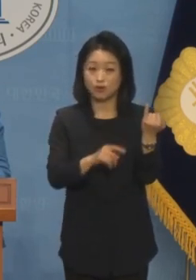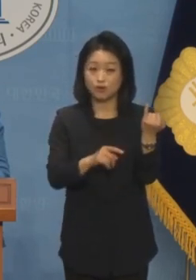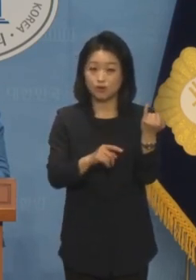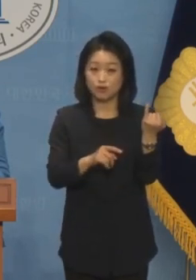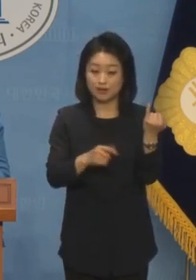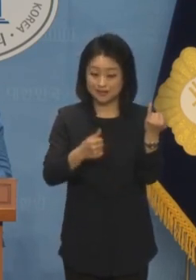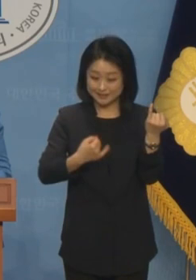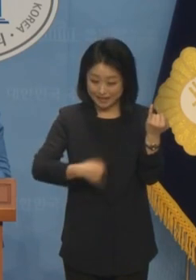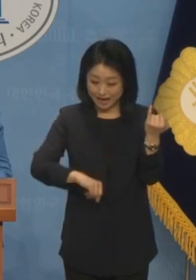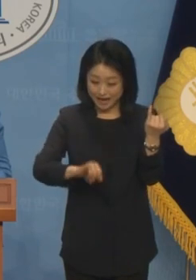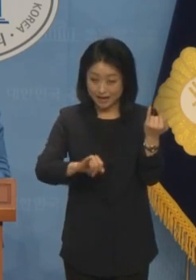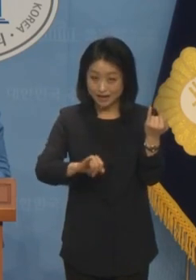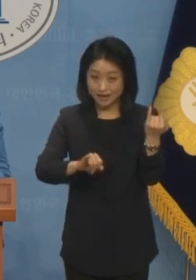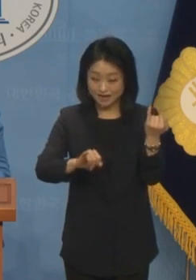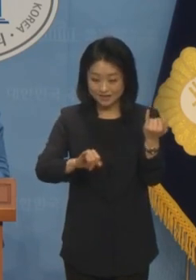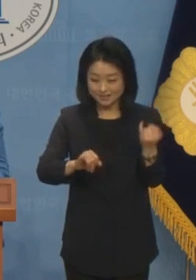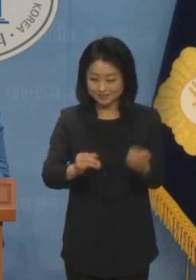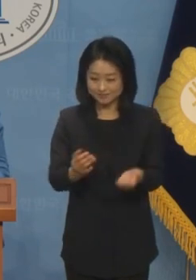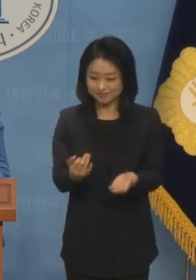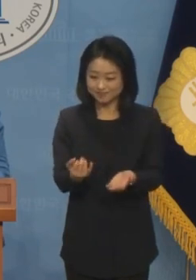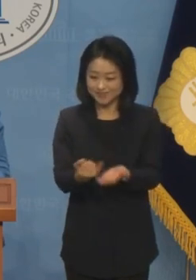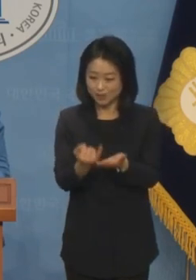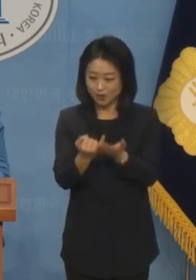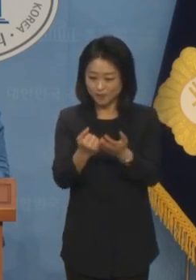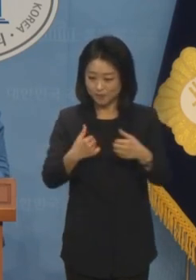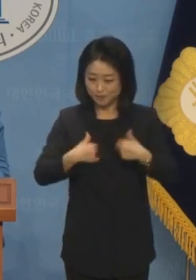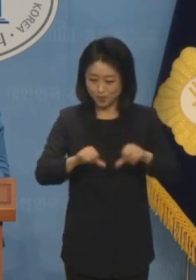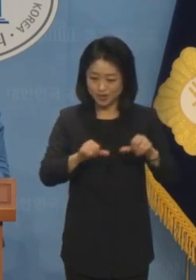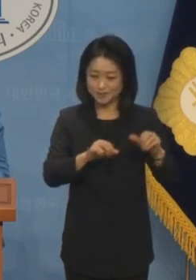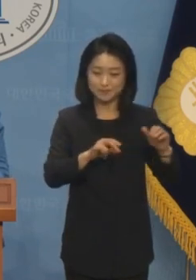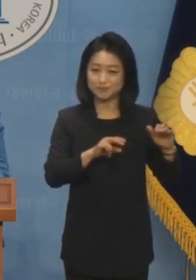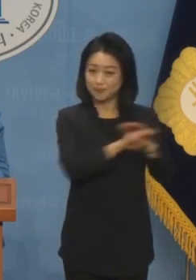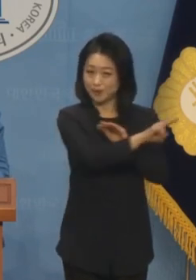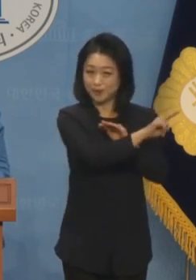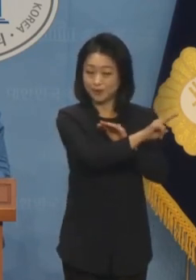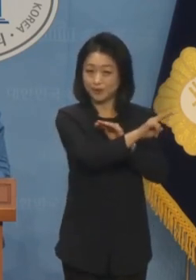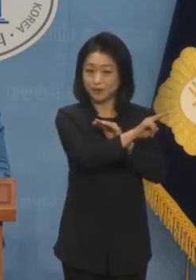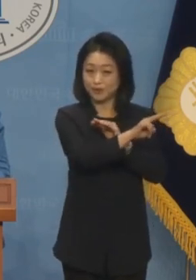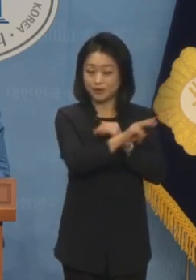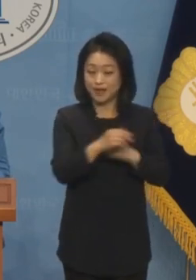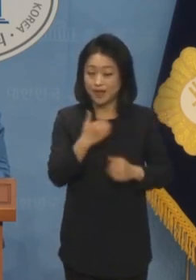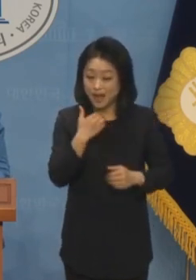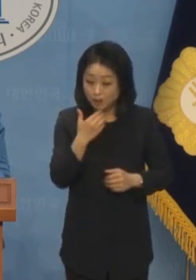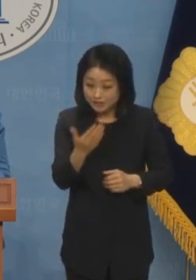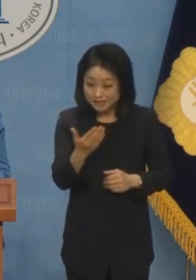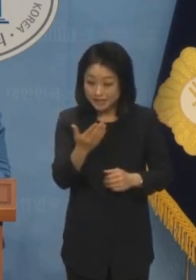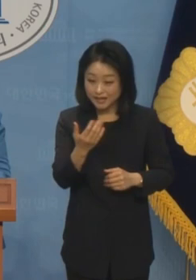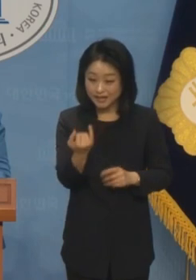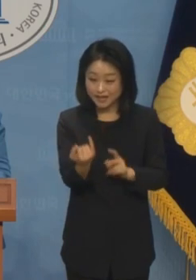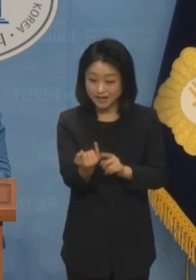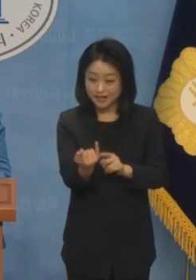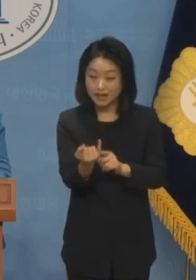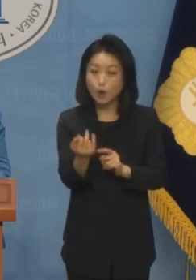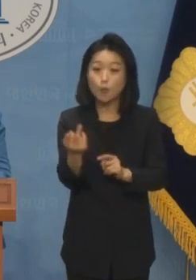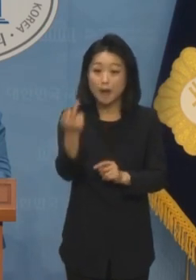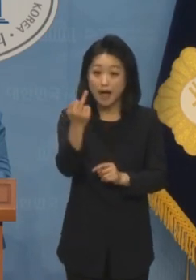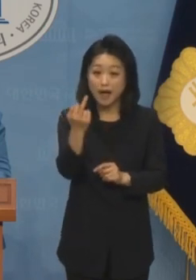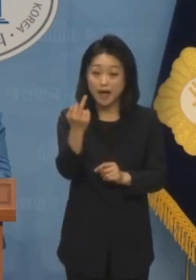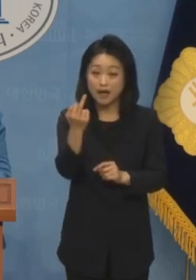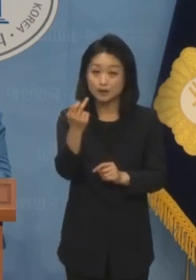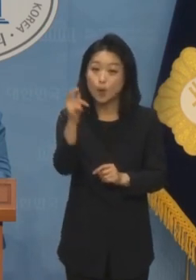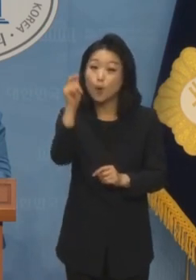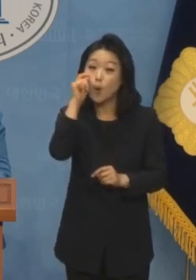양육을 하지 않고 떠났습니다. 9살 때 오빠와 함께 할머니와 고모 밑에 그리고